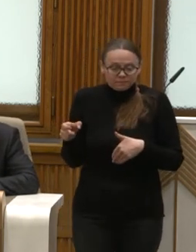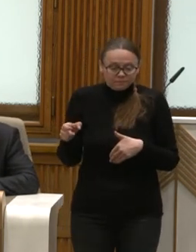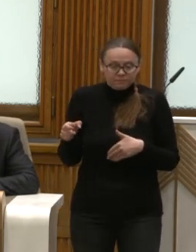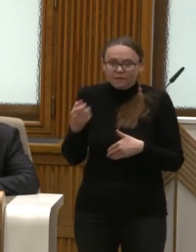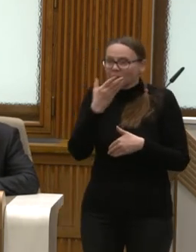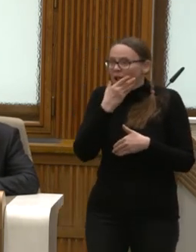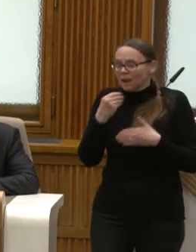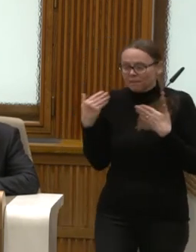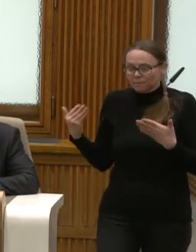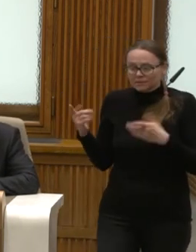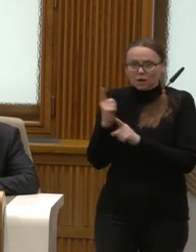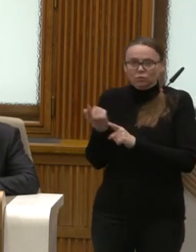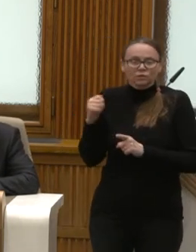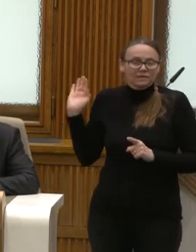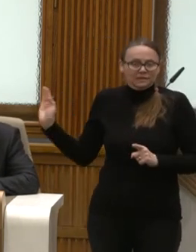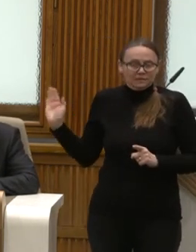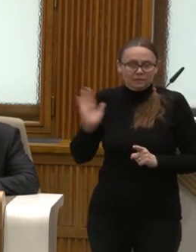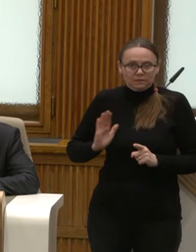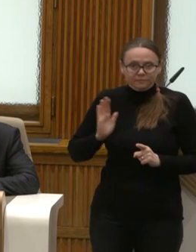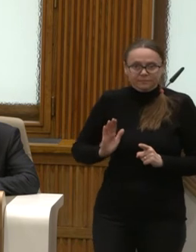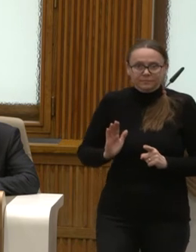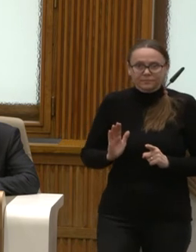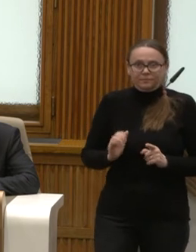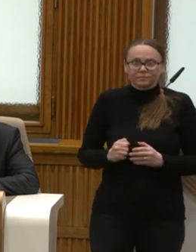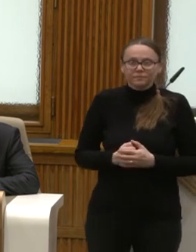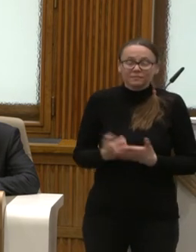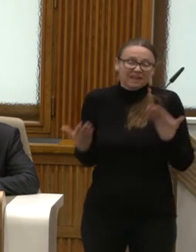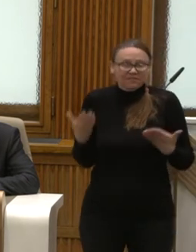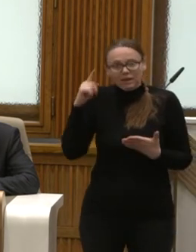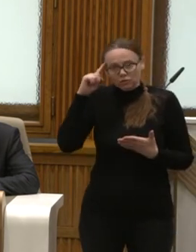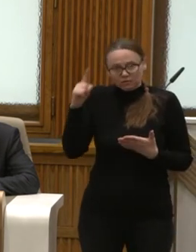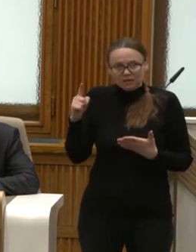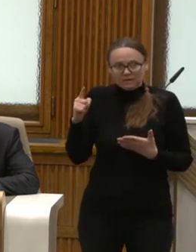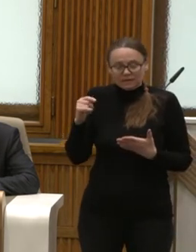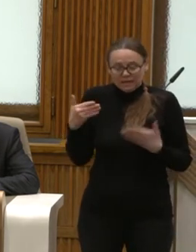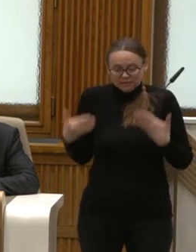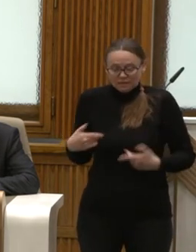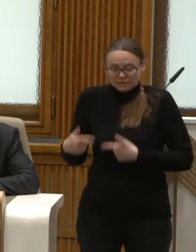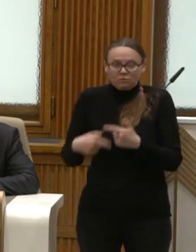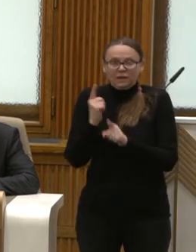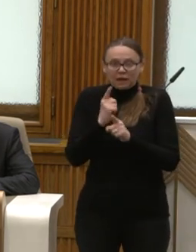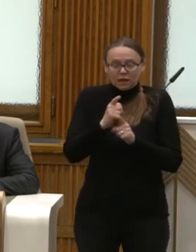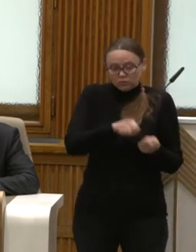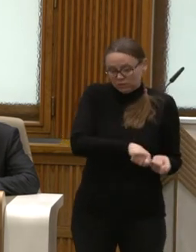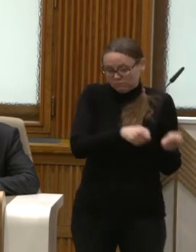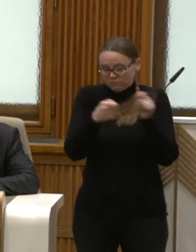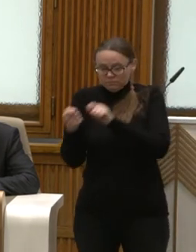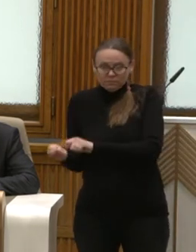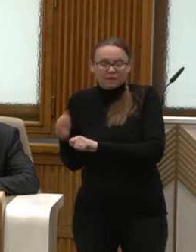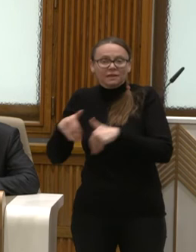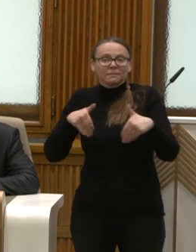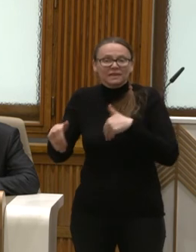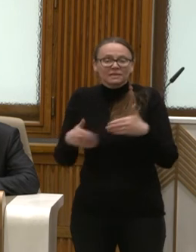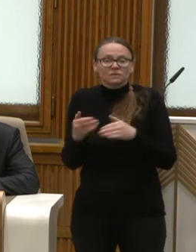Hvala lepa. Lep pozdrav moje strani. Torej, verjetno veste, danes je potekala tudi primopredaja na Ministrstvu